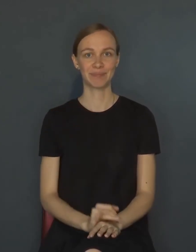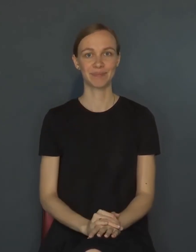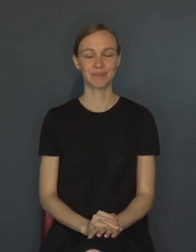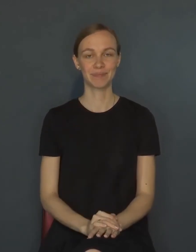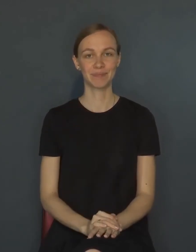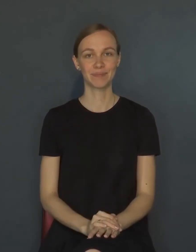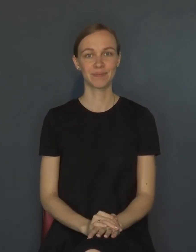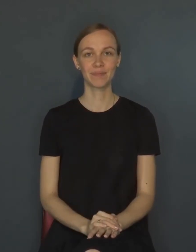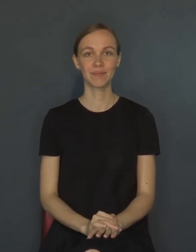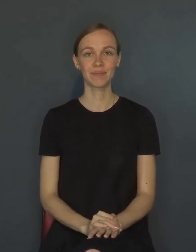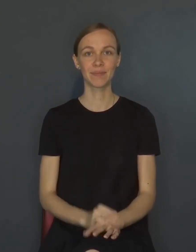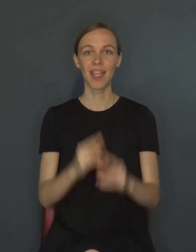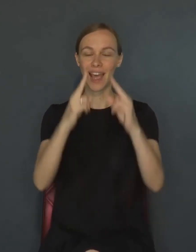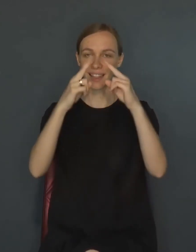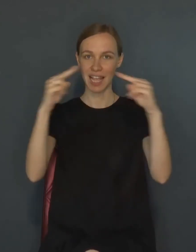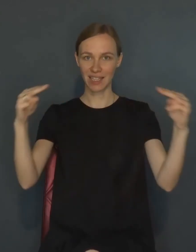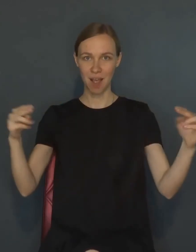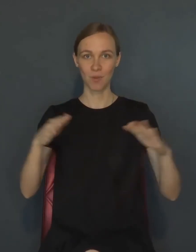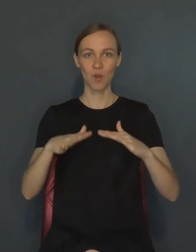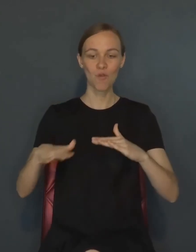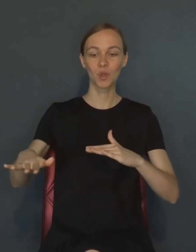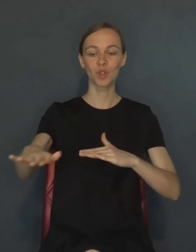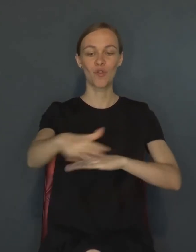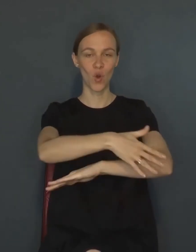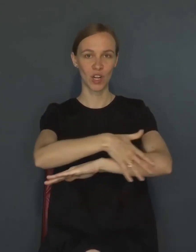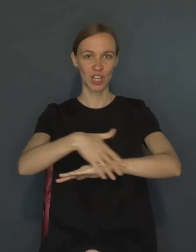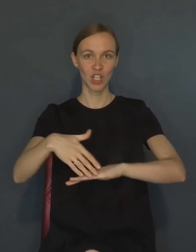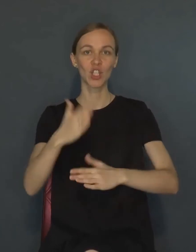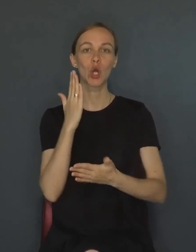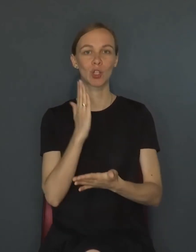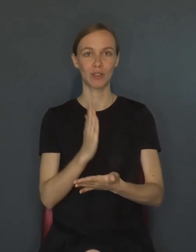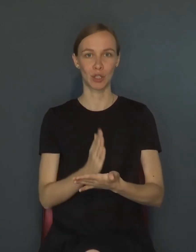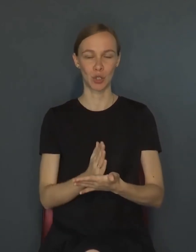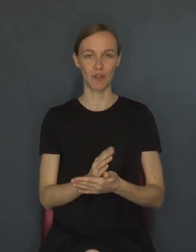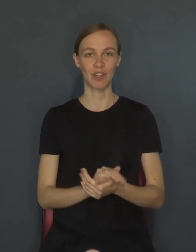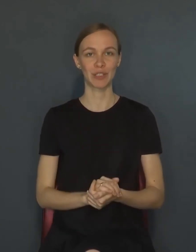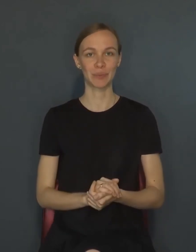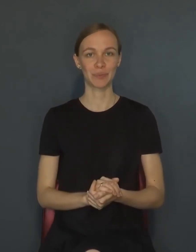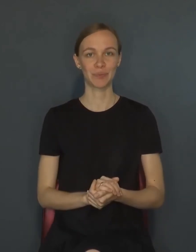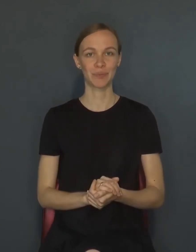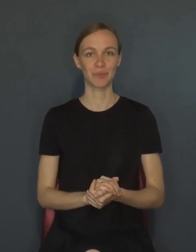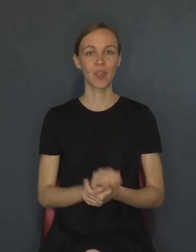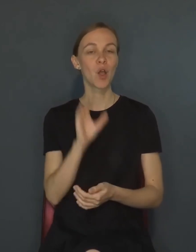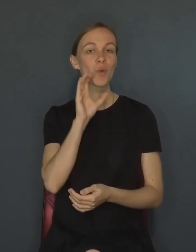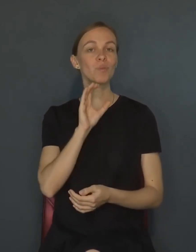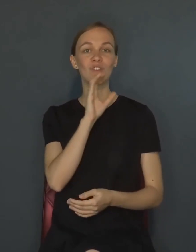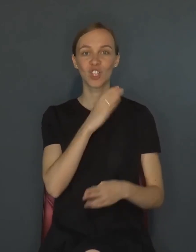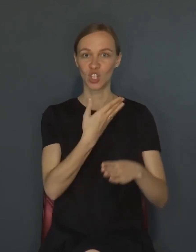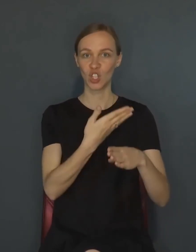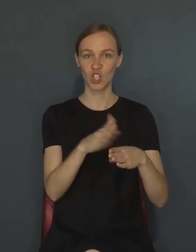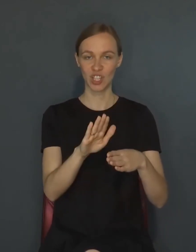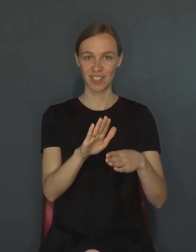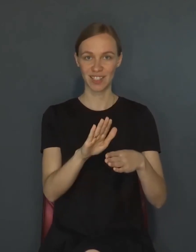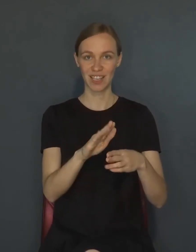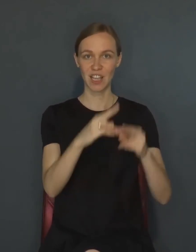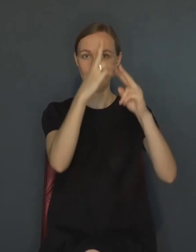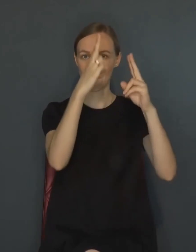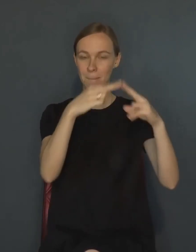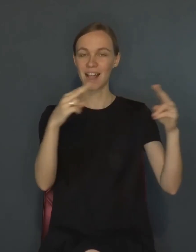На замковому дворищі розташовані у північній частині палац князів Любомирських